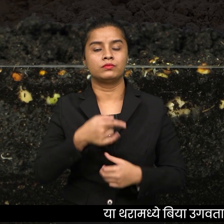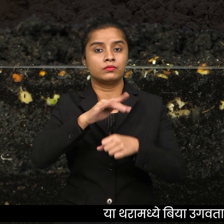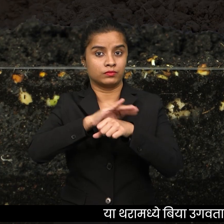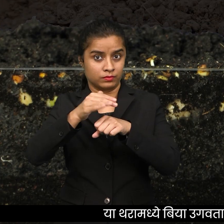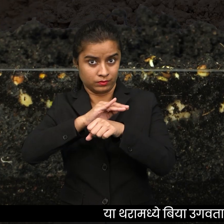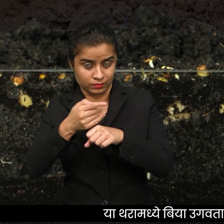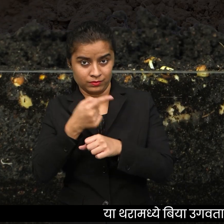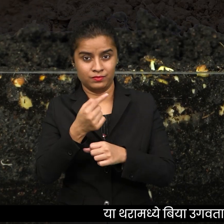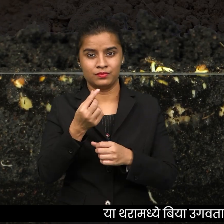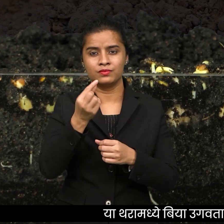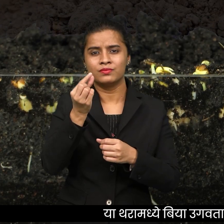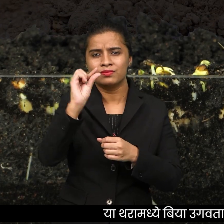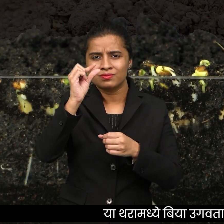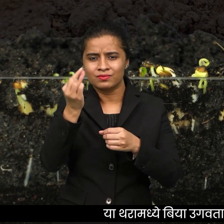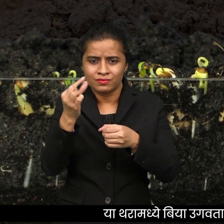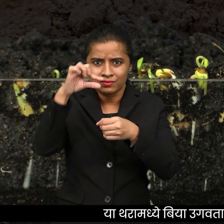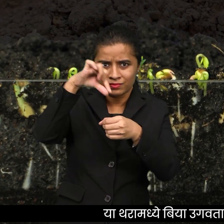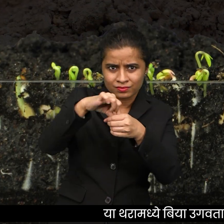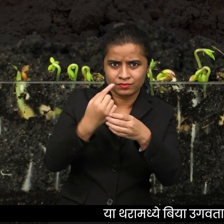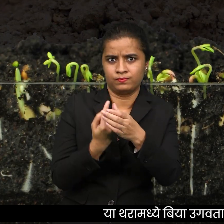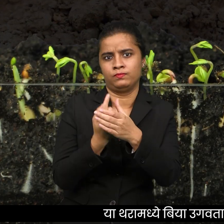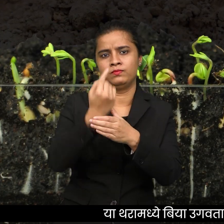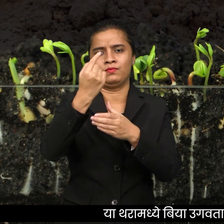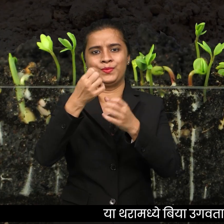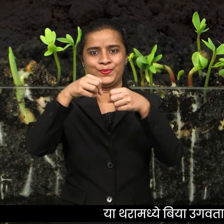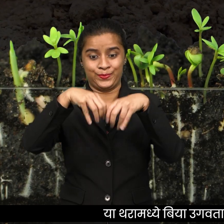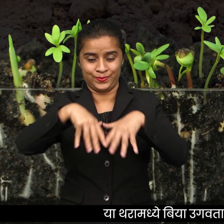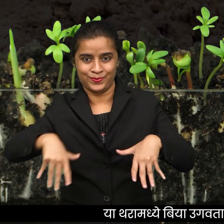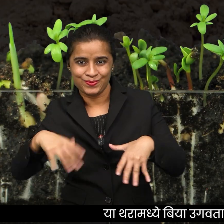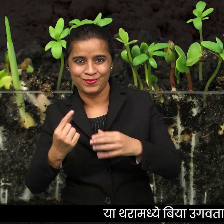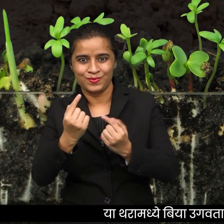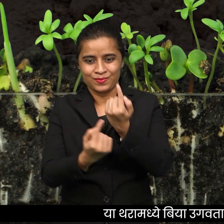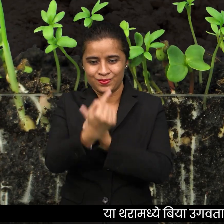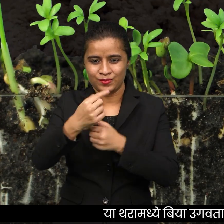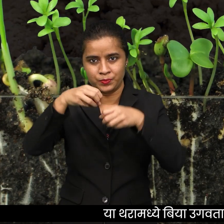या थरामध्ये बिया उगवतात आणि झाडांची मुळे वाढतात.